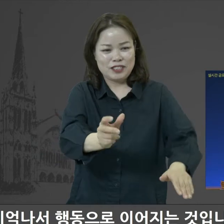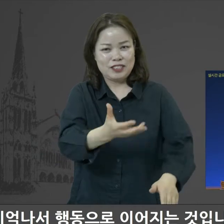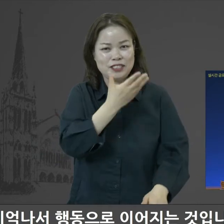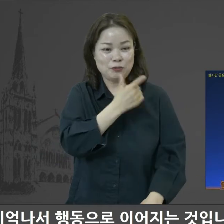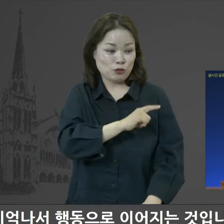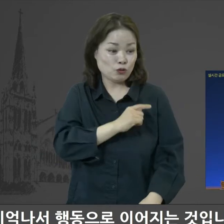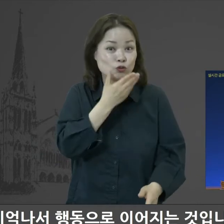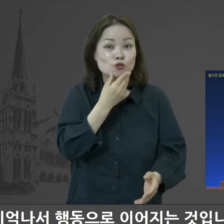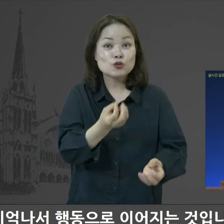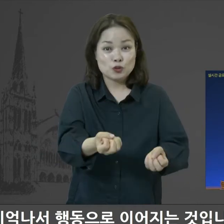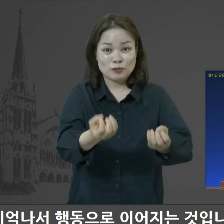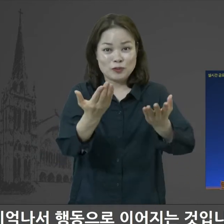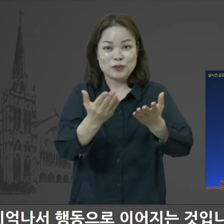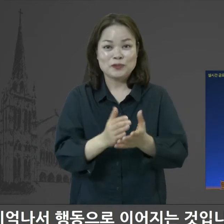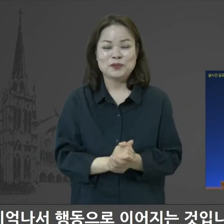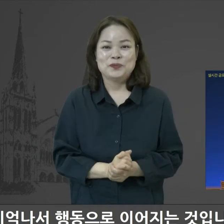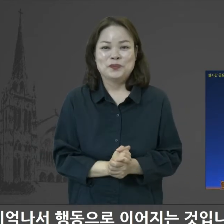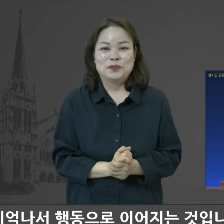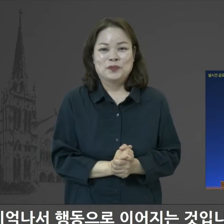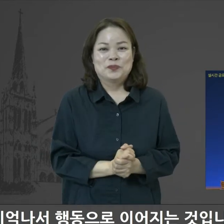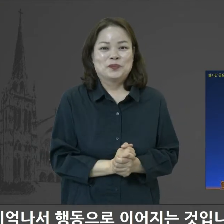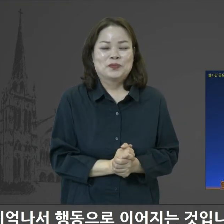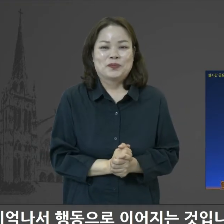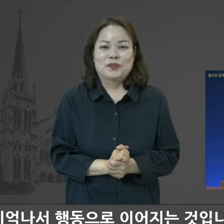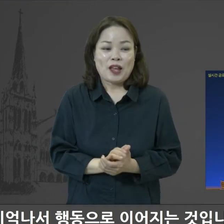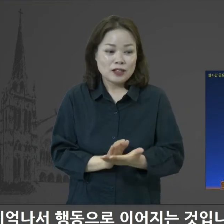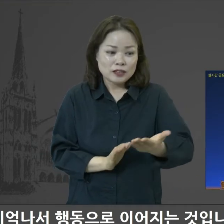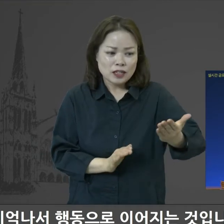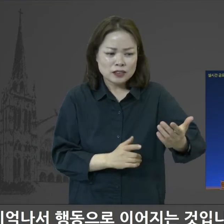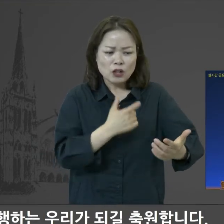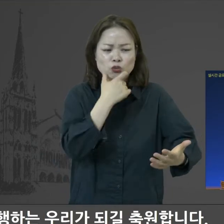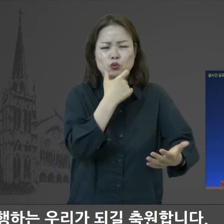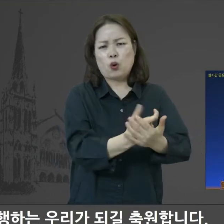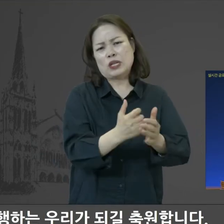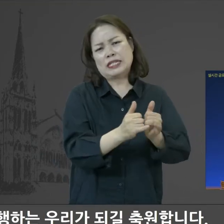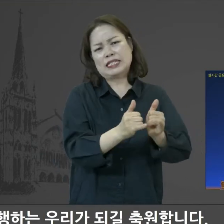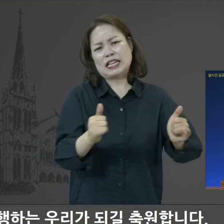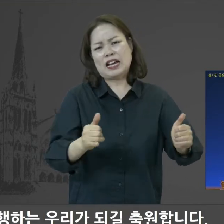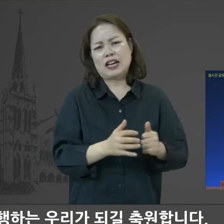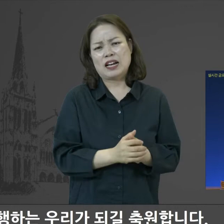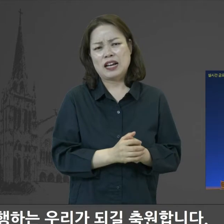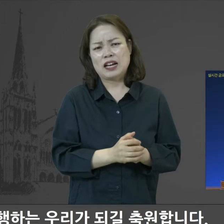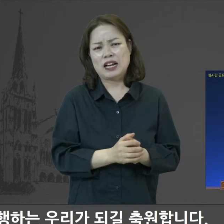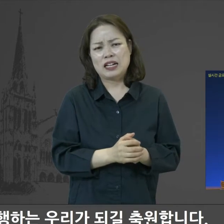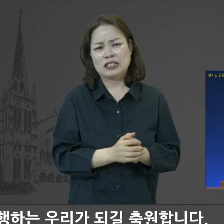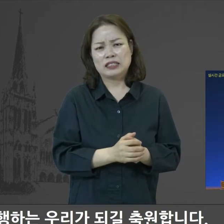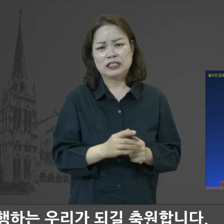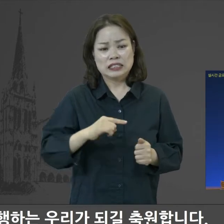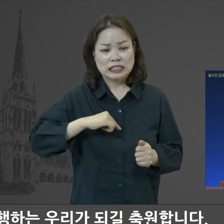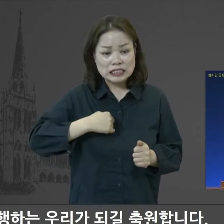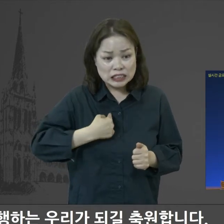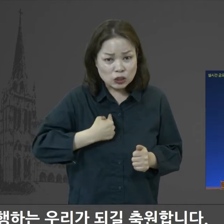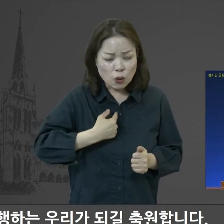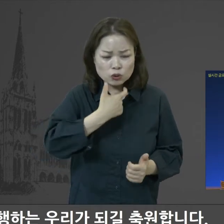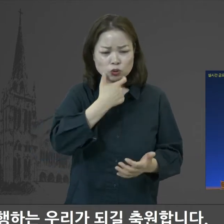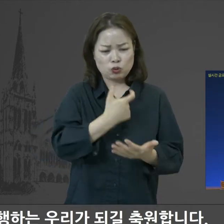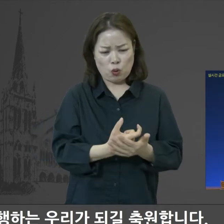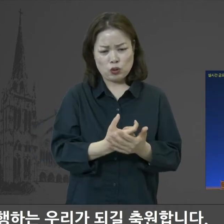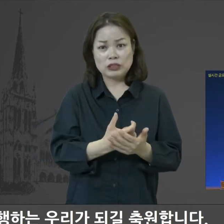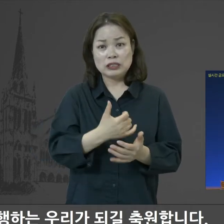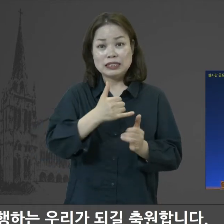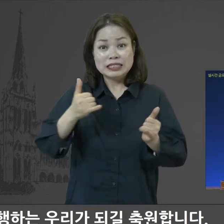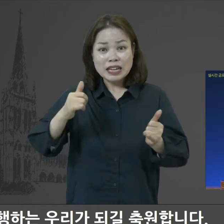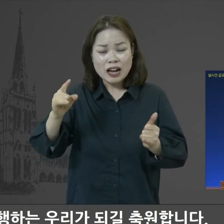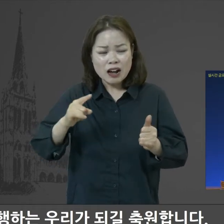축원합니다. 여러분, 속이는 자라 그랬습니다. 이 속이는 자는 뭐냐면 스스로 속이는 자죠. 결론이